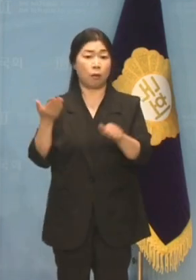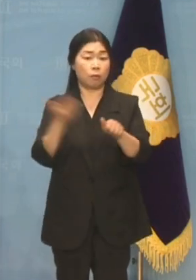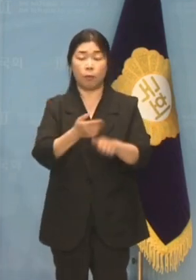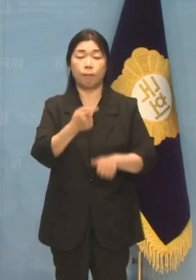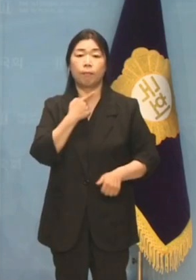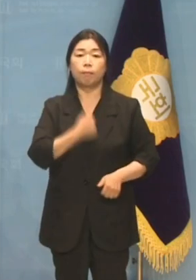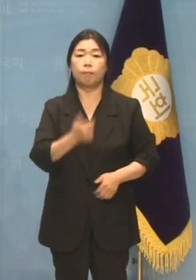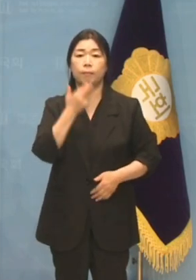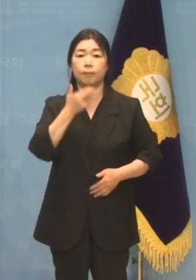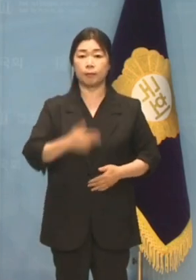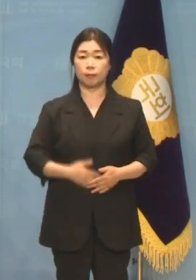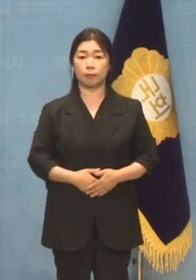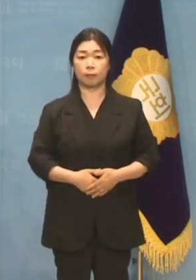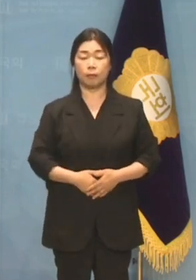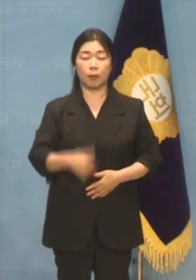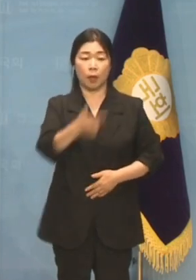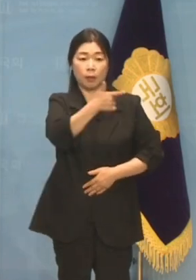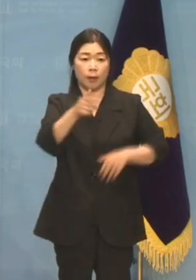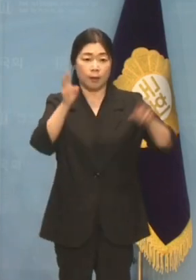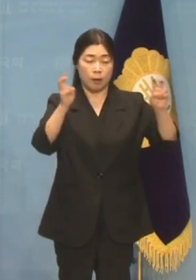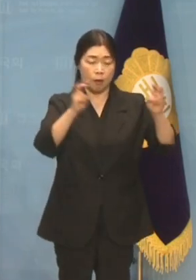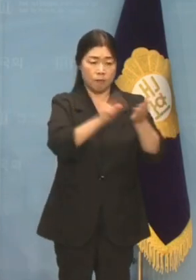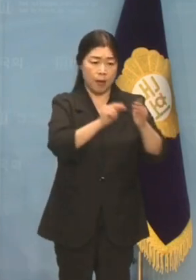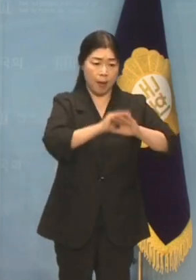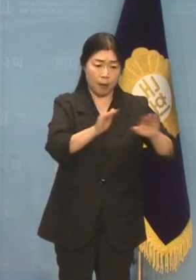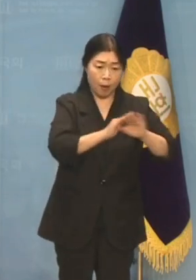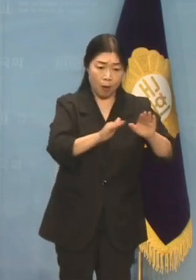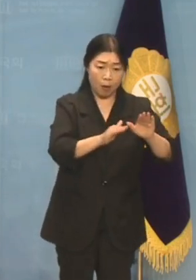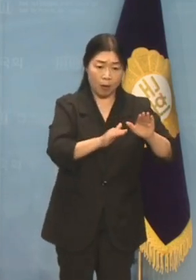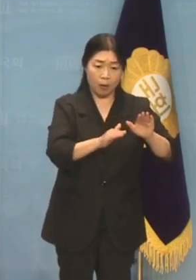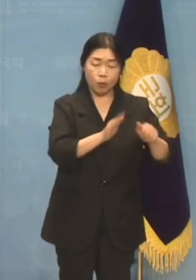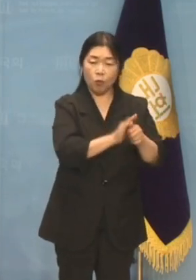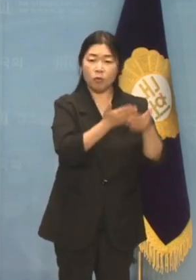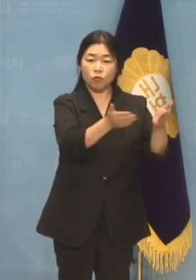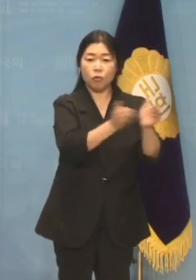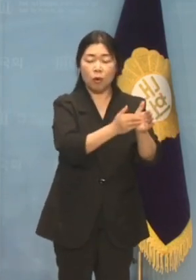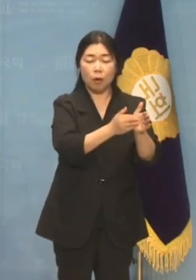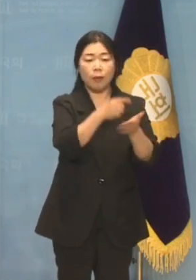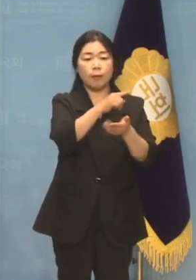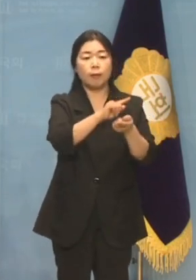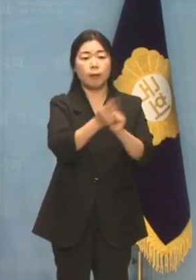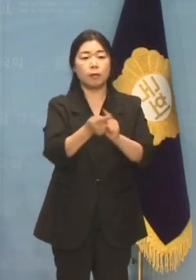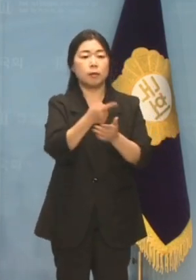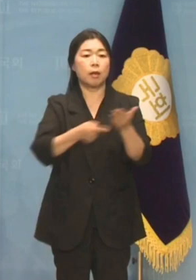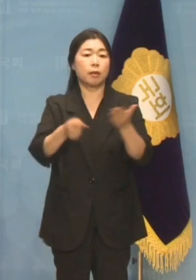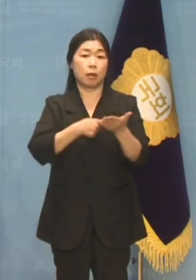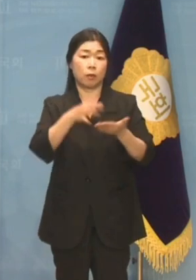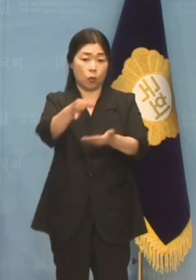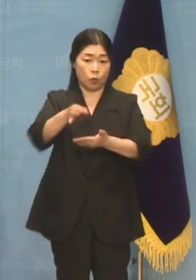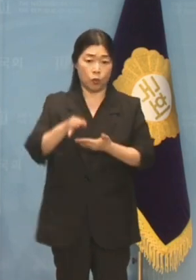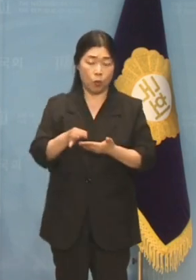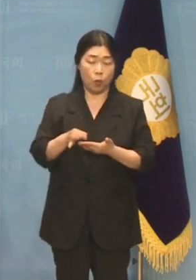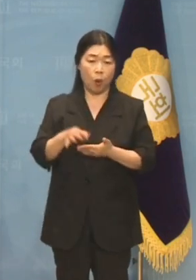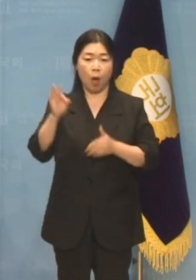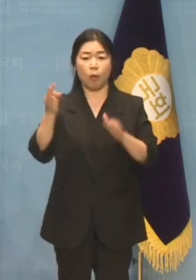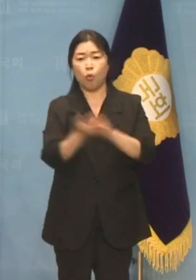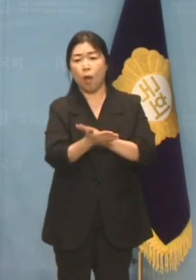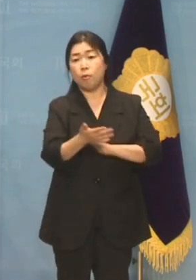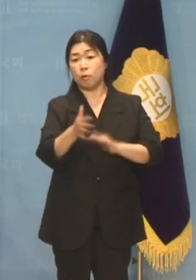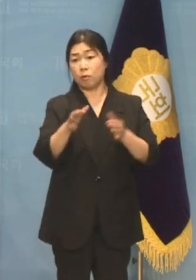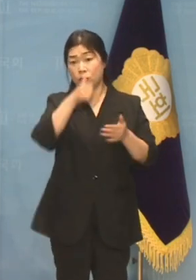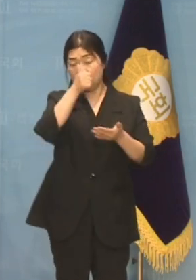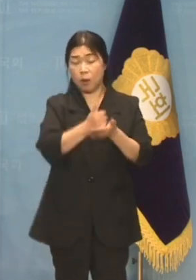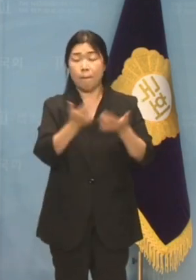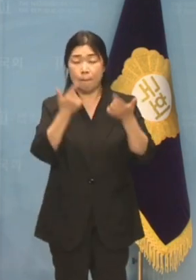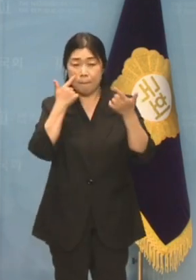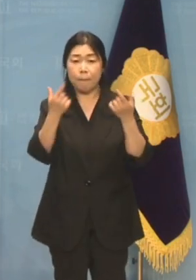않았습니다. 대기업 민원 해결의 대가로 받은 쪼개기 후원금은 뇌물죄로 단죄되어야 마땅하다는 것이